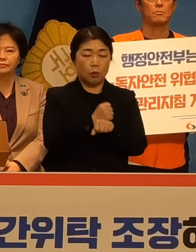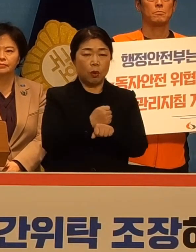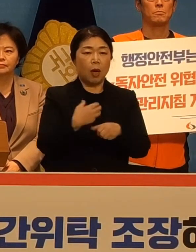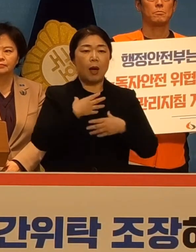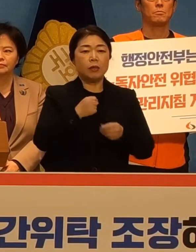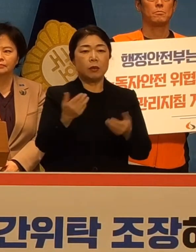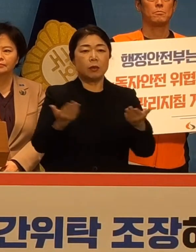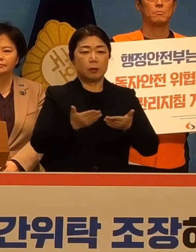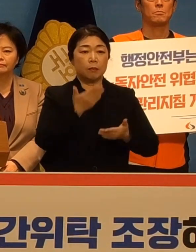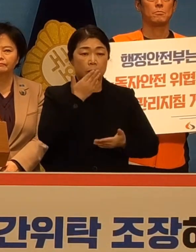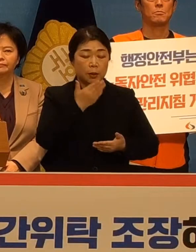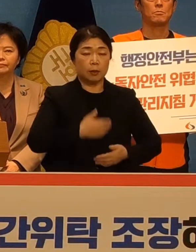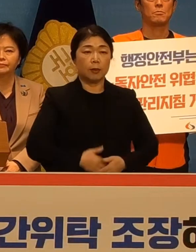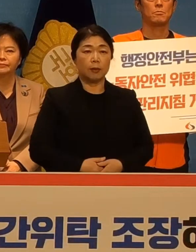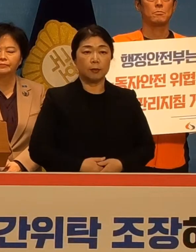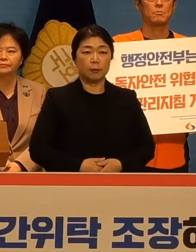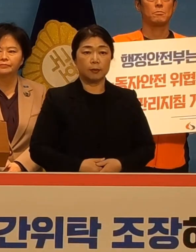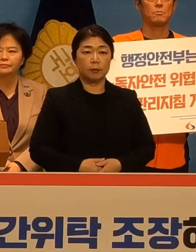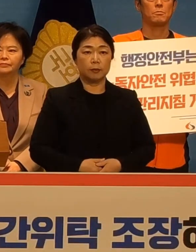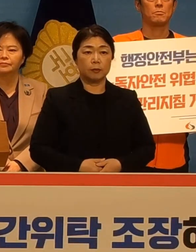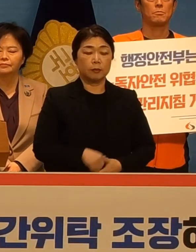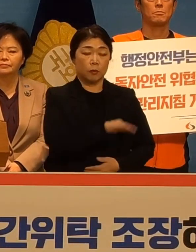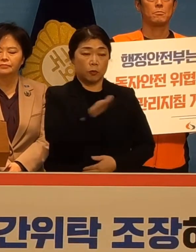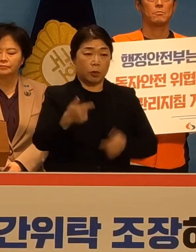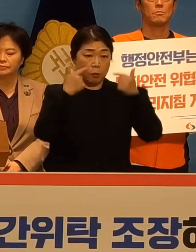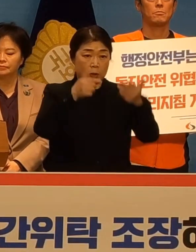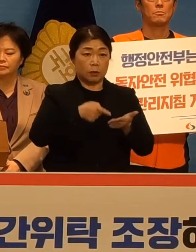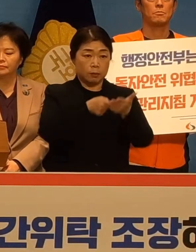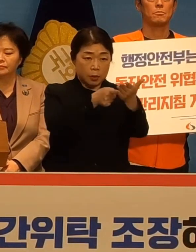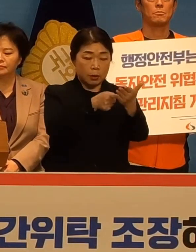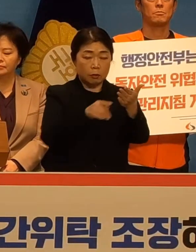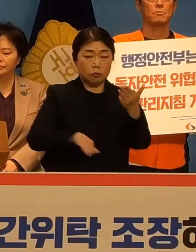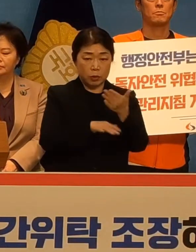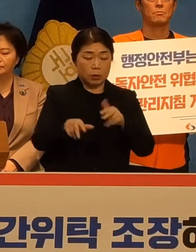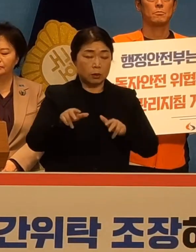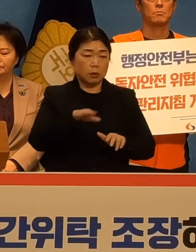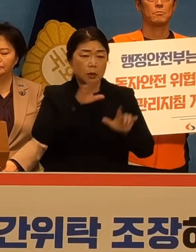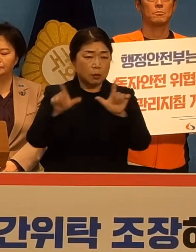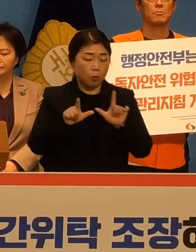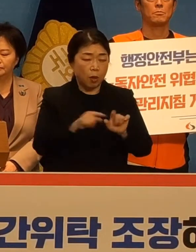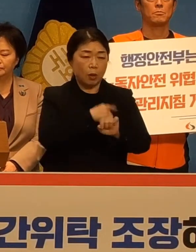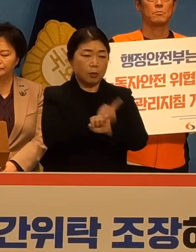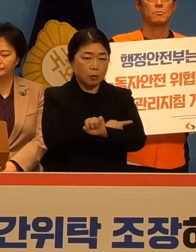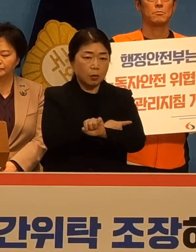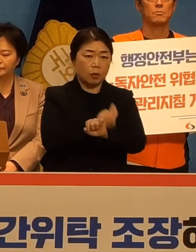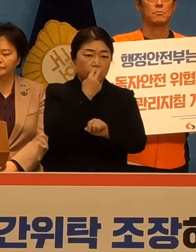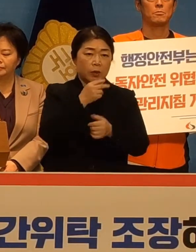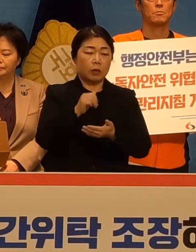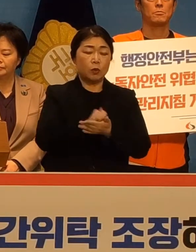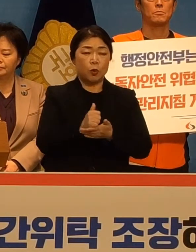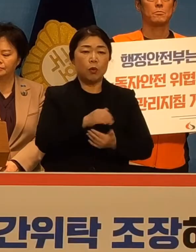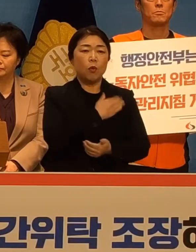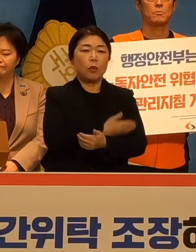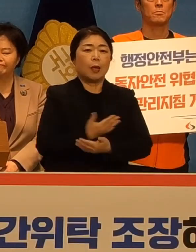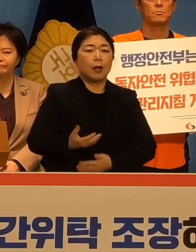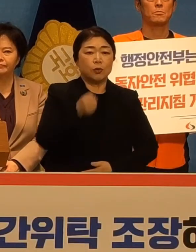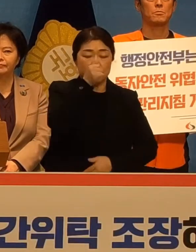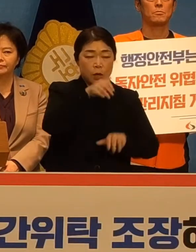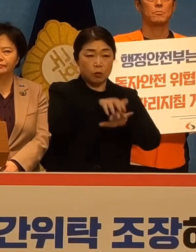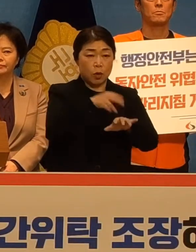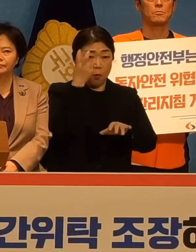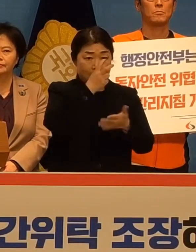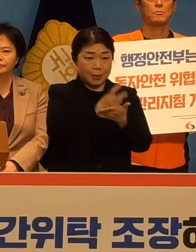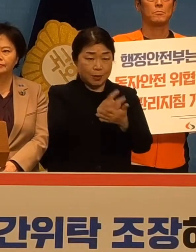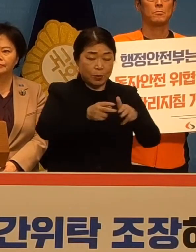유일한 길입니다. 우리는 분명히 말합니다. 우리는 우리 삶과 생존권이 걸린 조직 관리 지침을 지금